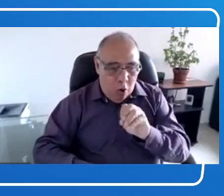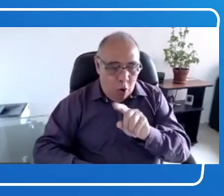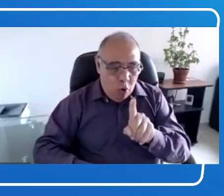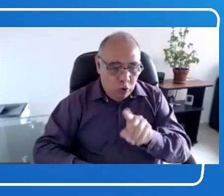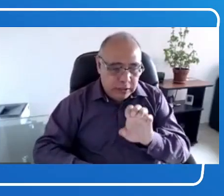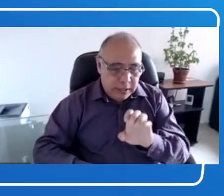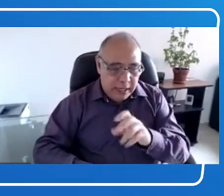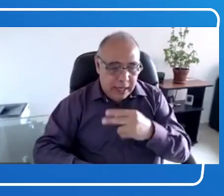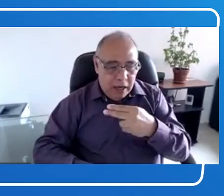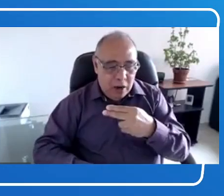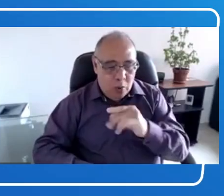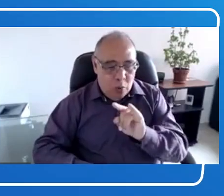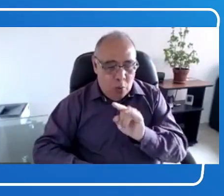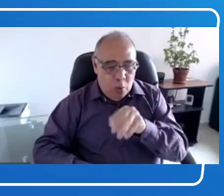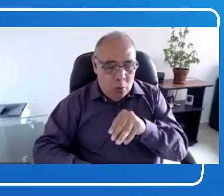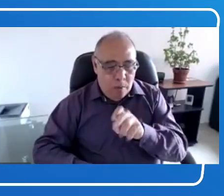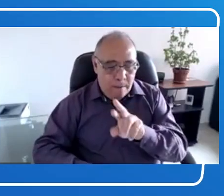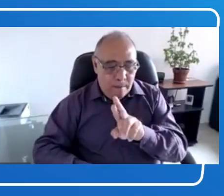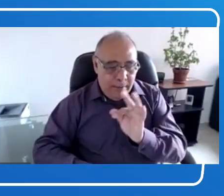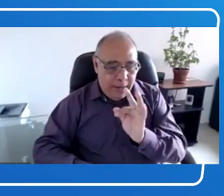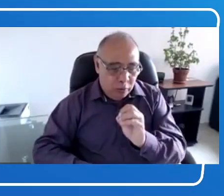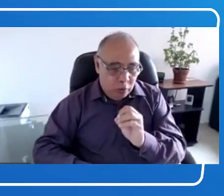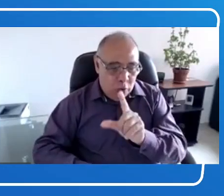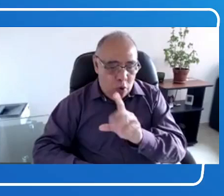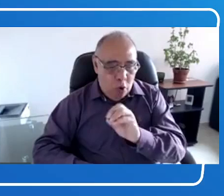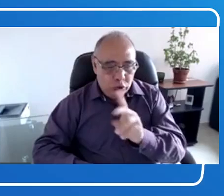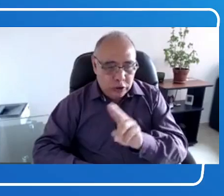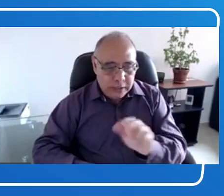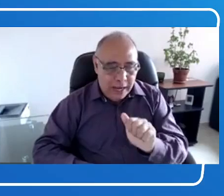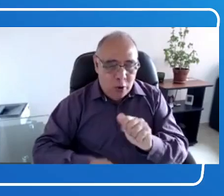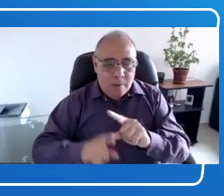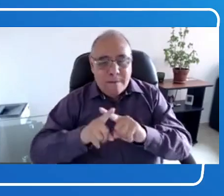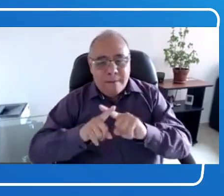también José Humberto,